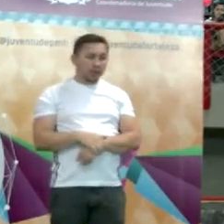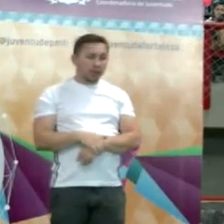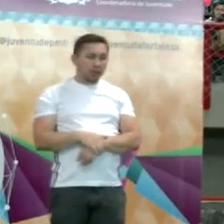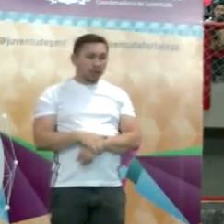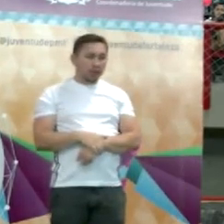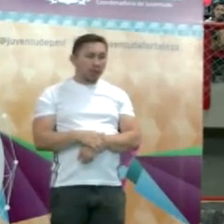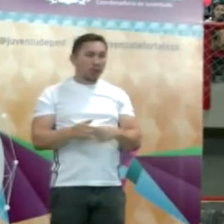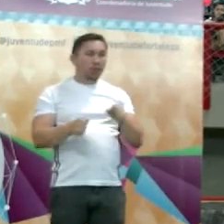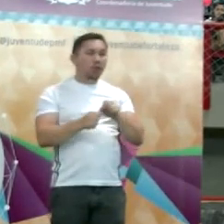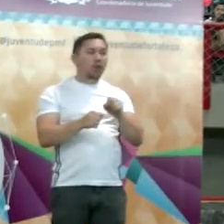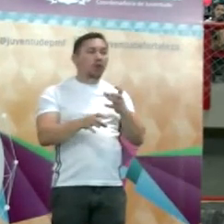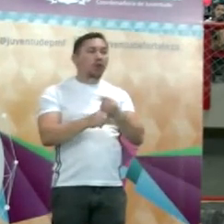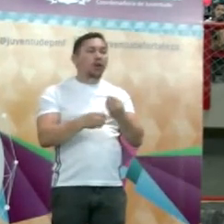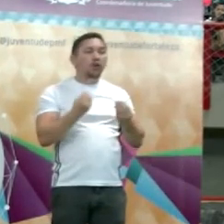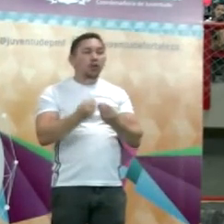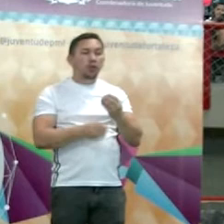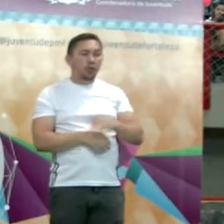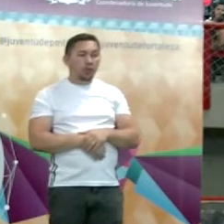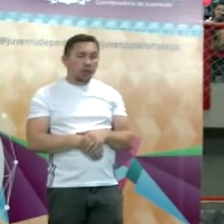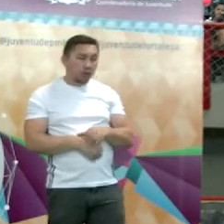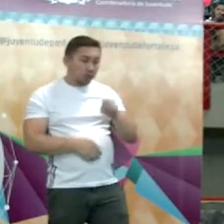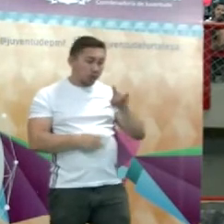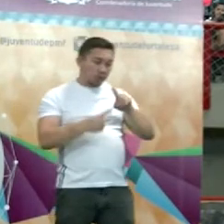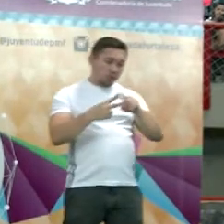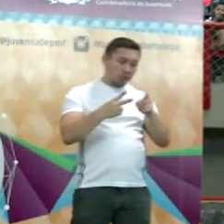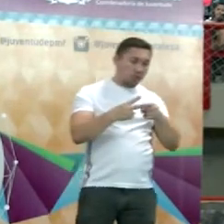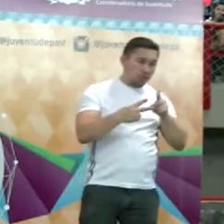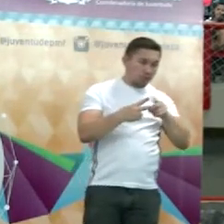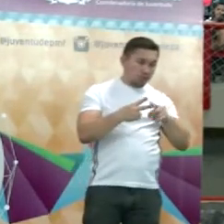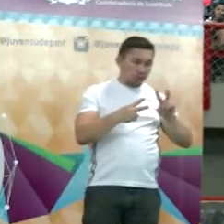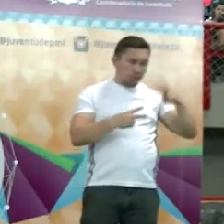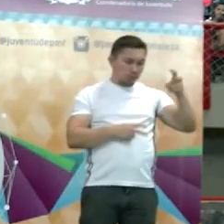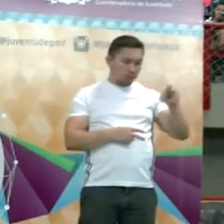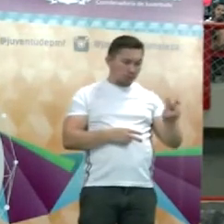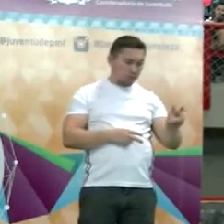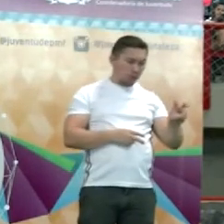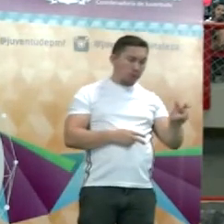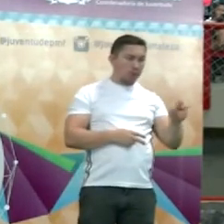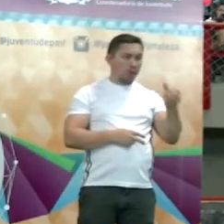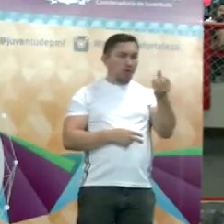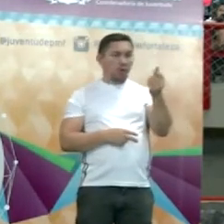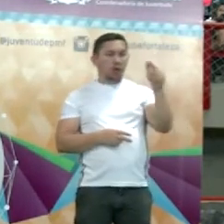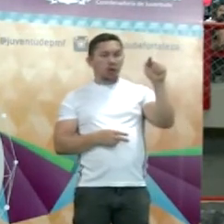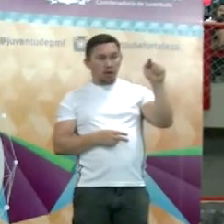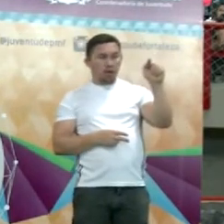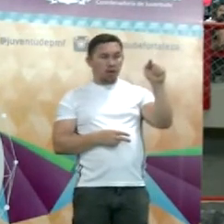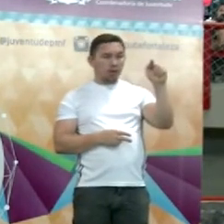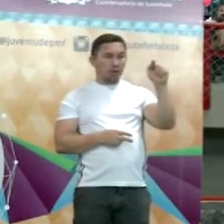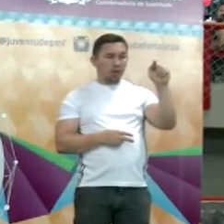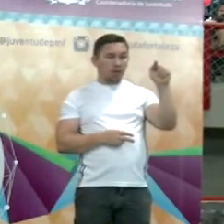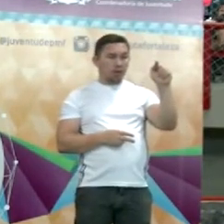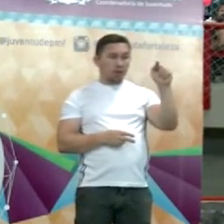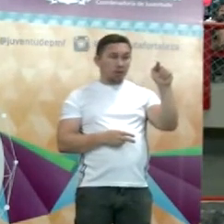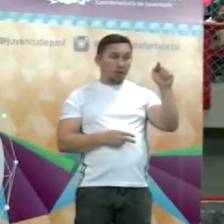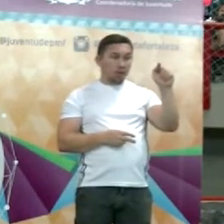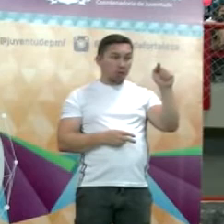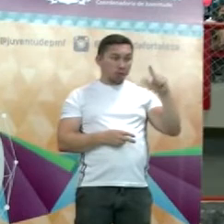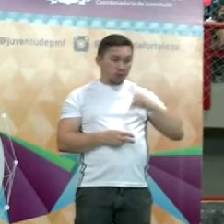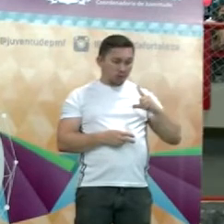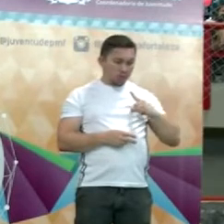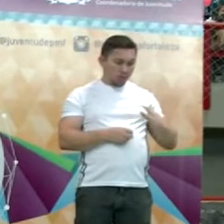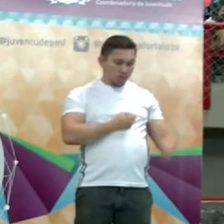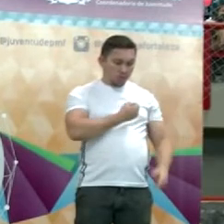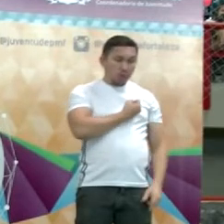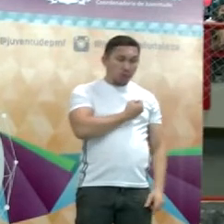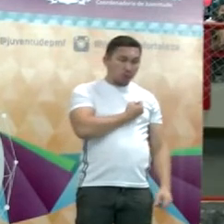a partir de agora o que você vai falar? Ó, se os ângulos são proporcionais a 5, 6 e 7, então os seus valores vão